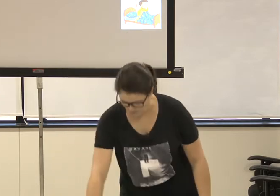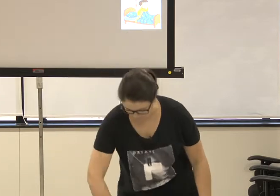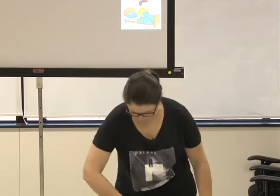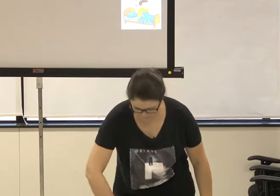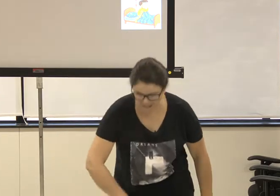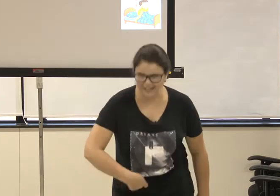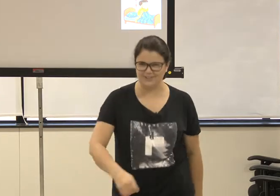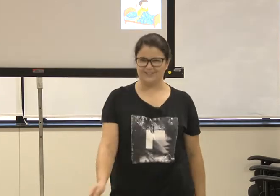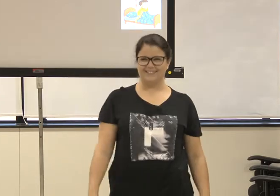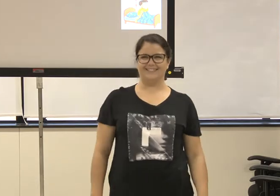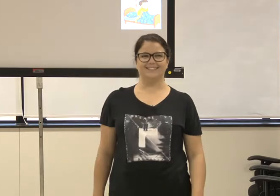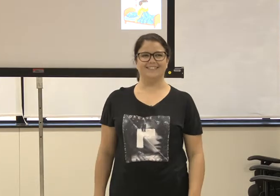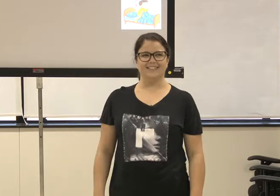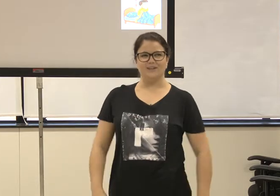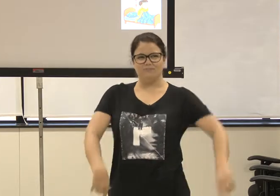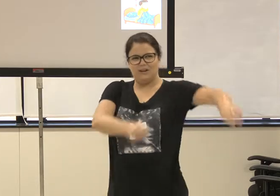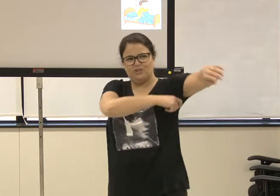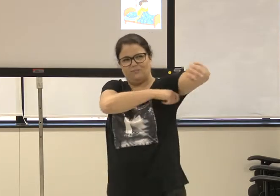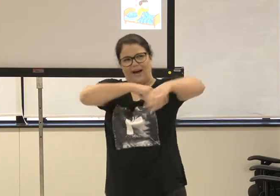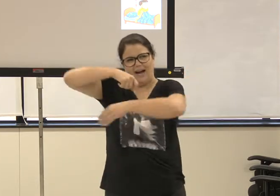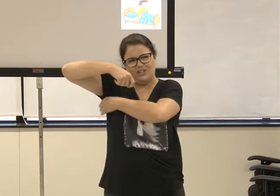o banho. Banho de partes.